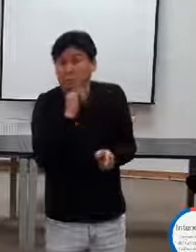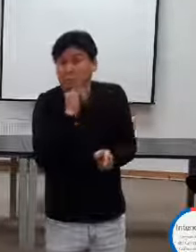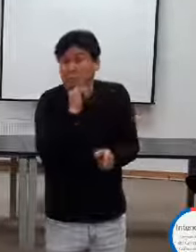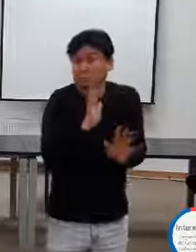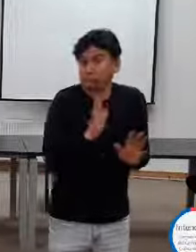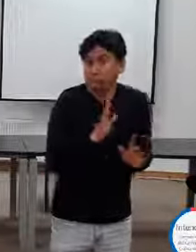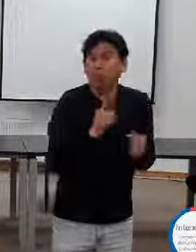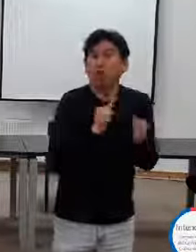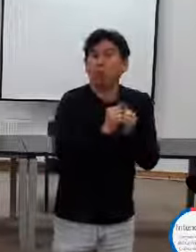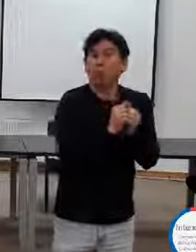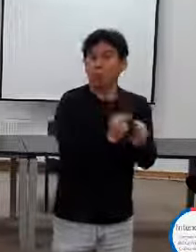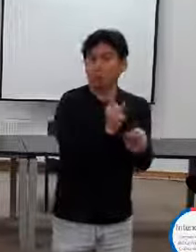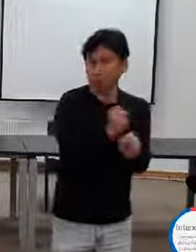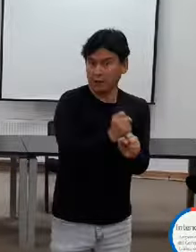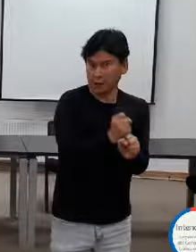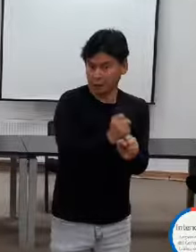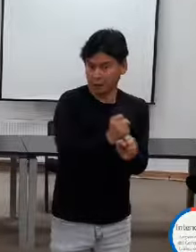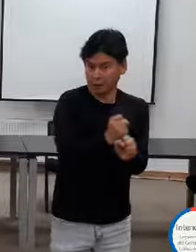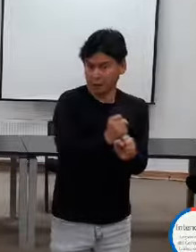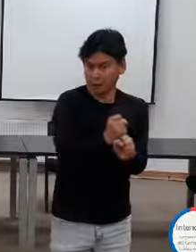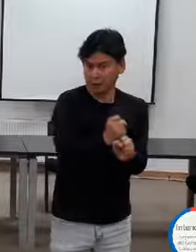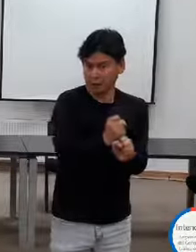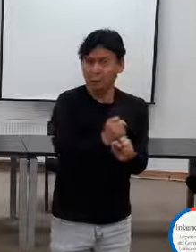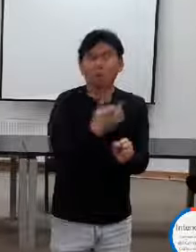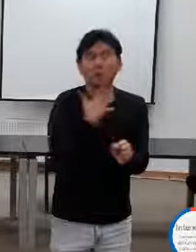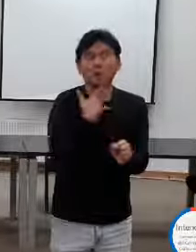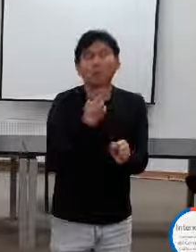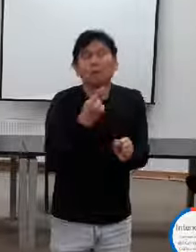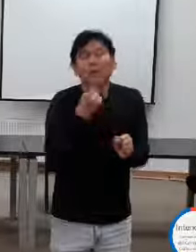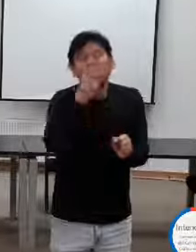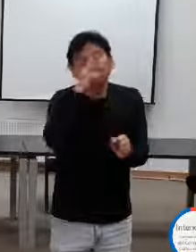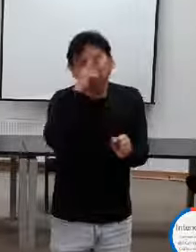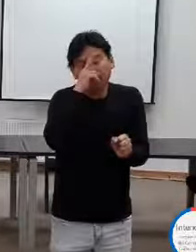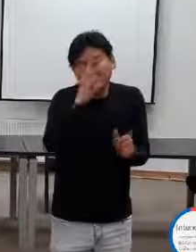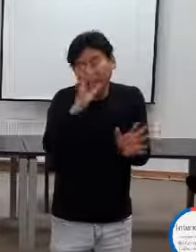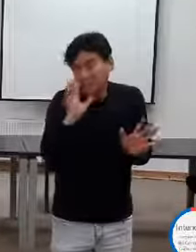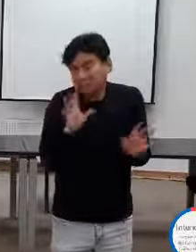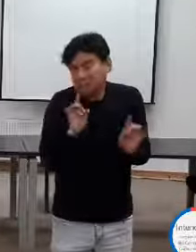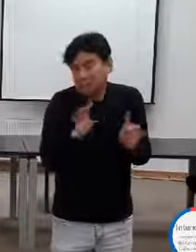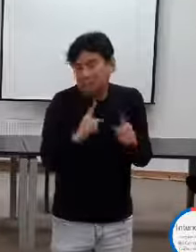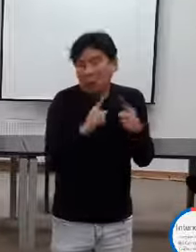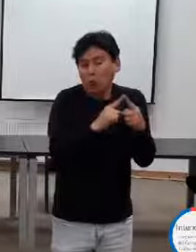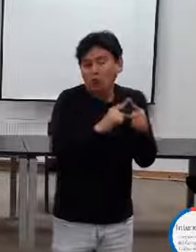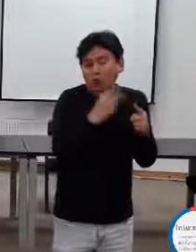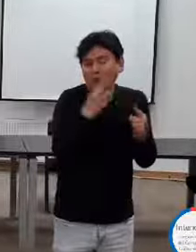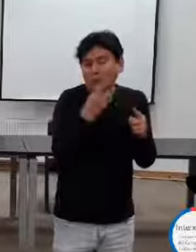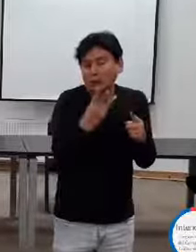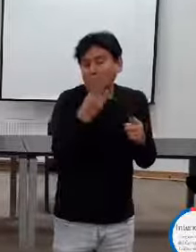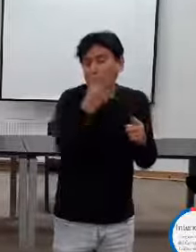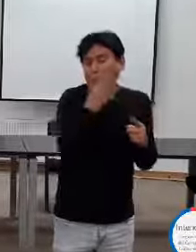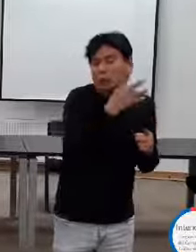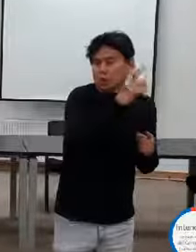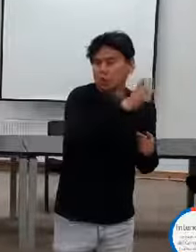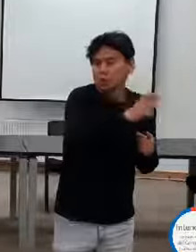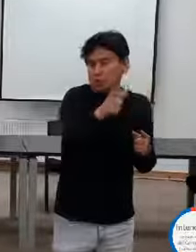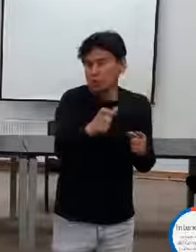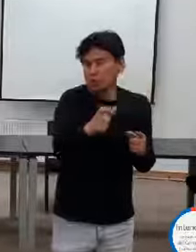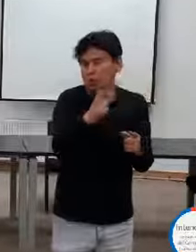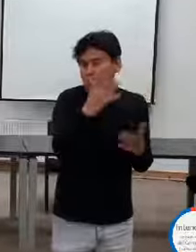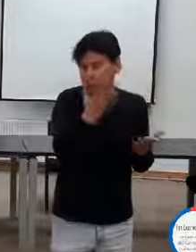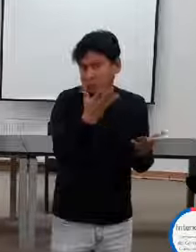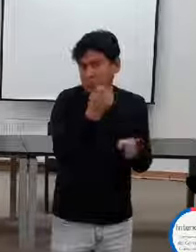sus colegas, toda vez que aparentemente tuvo contacto al menos con unas tres o cuatro personas o